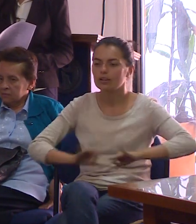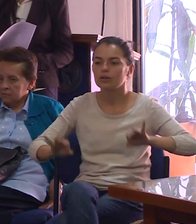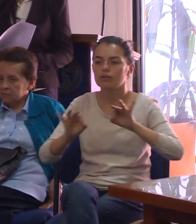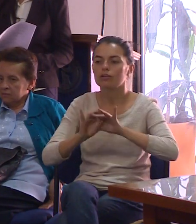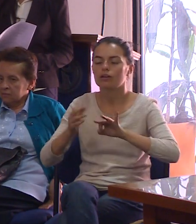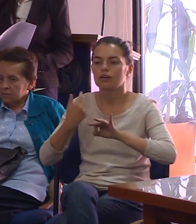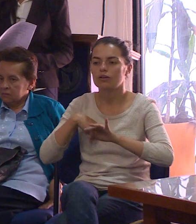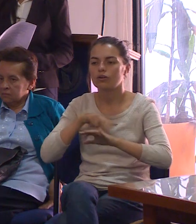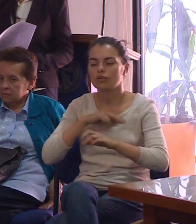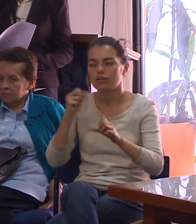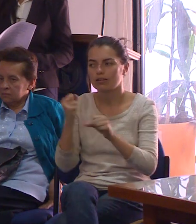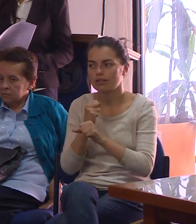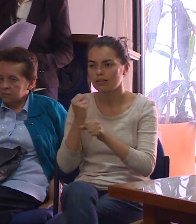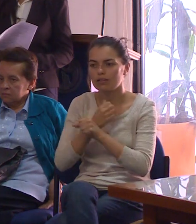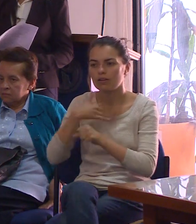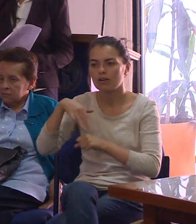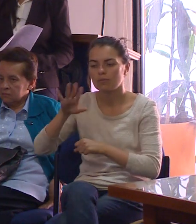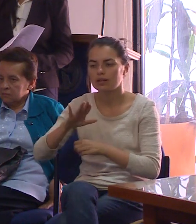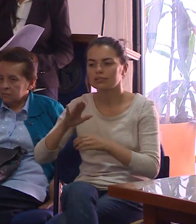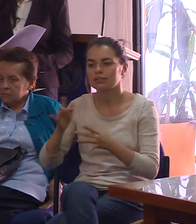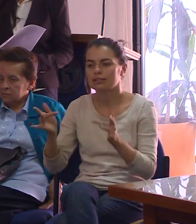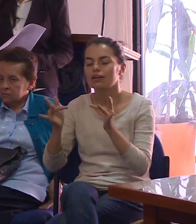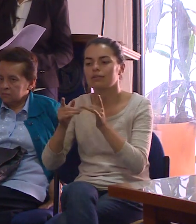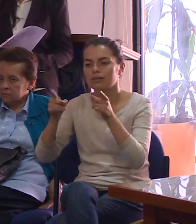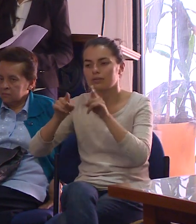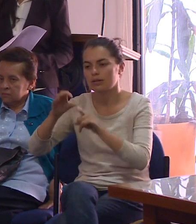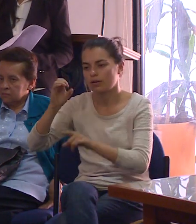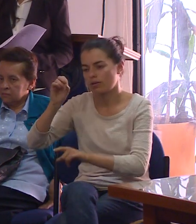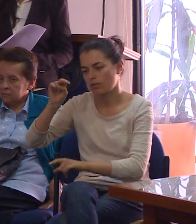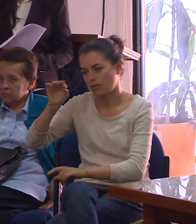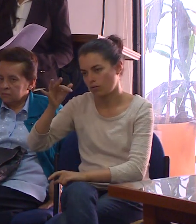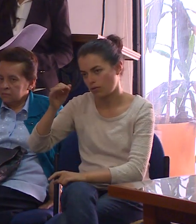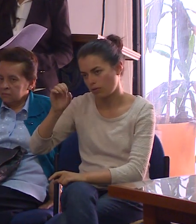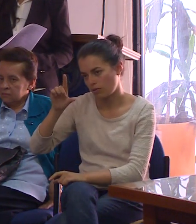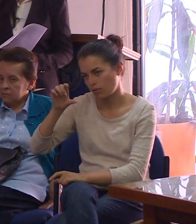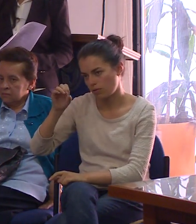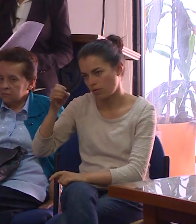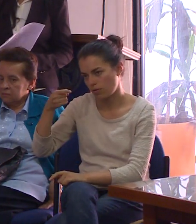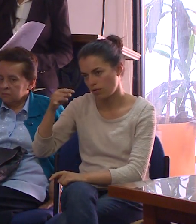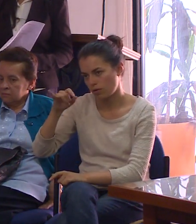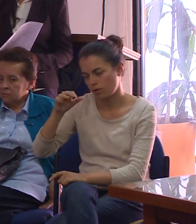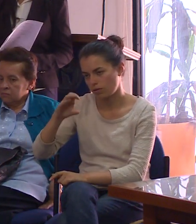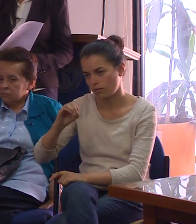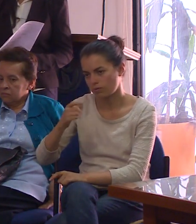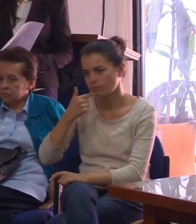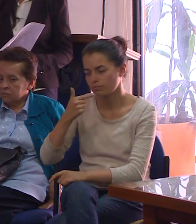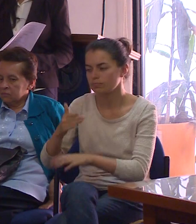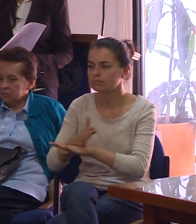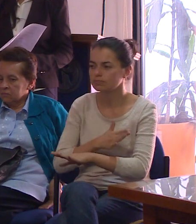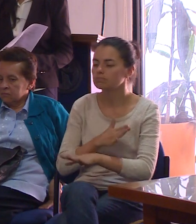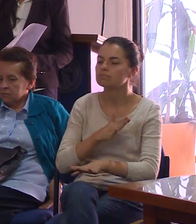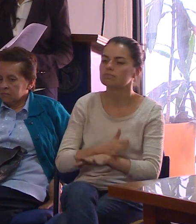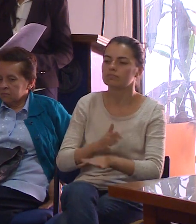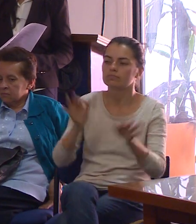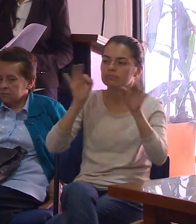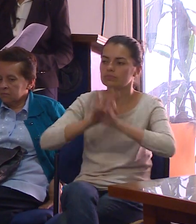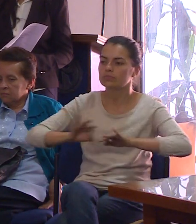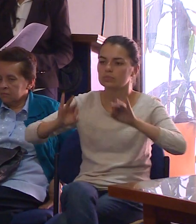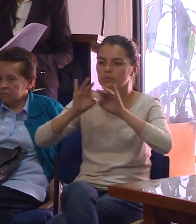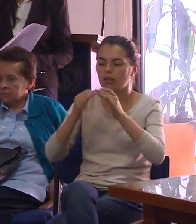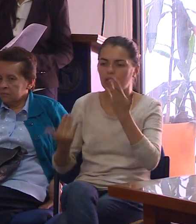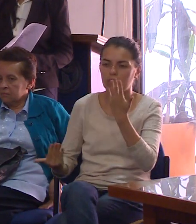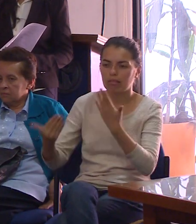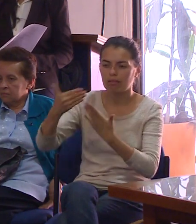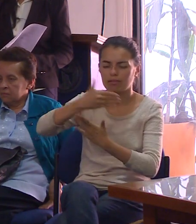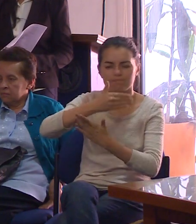que estar relacionado con lo ontológico, y de esta manera, como lo hemos venido diciendo, desde lo transdisciplinar para